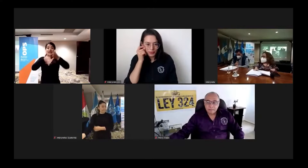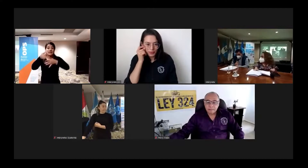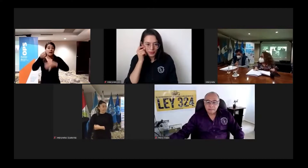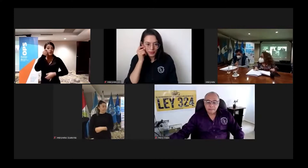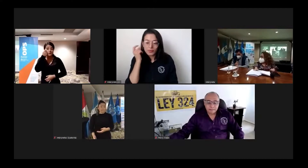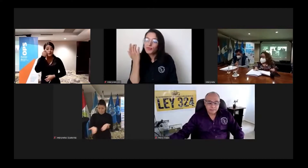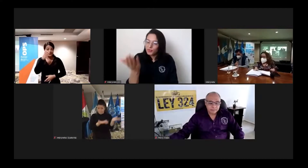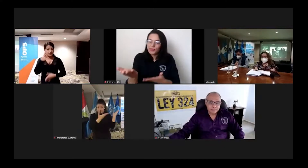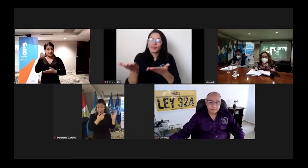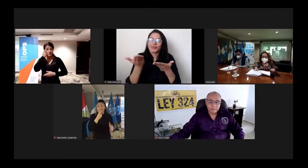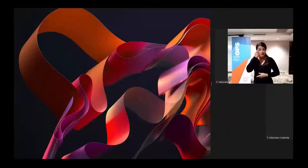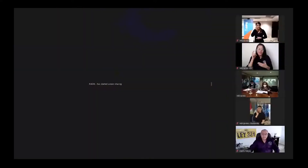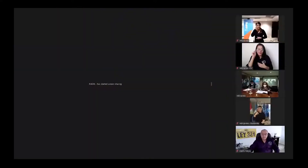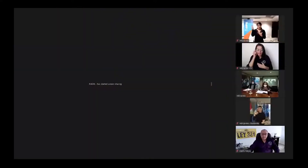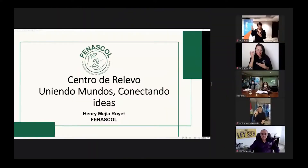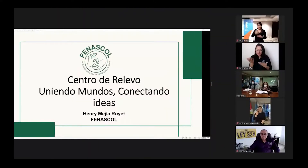Adelante, Henry Mejía.